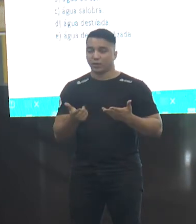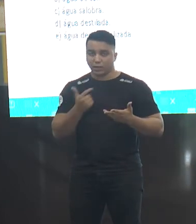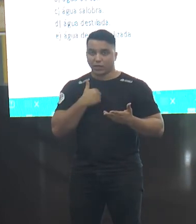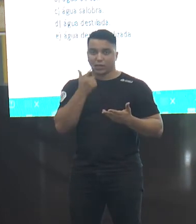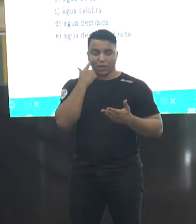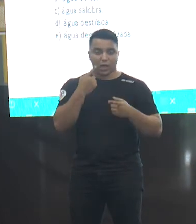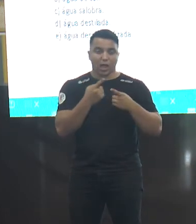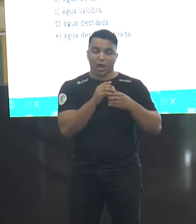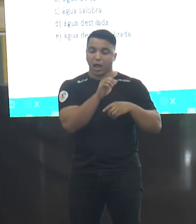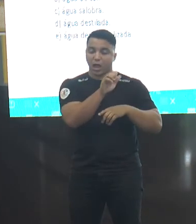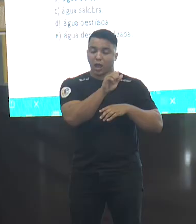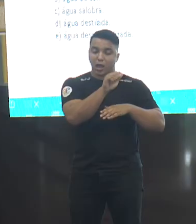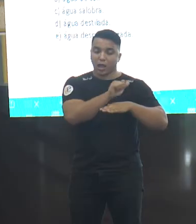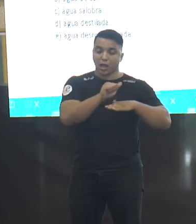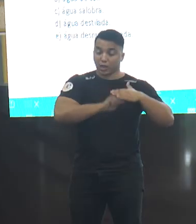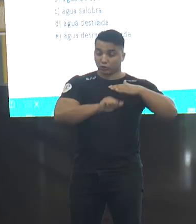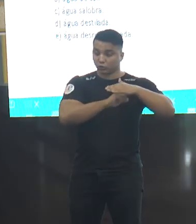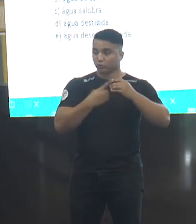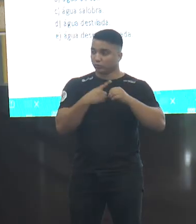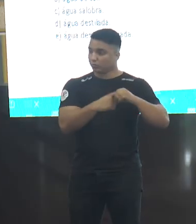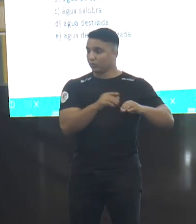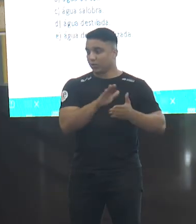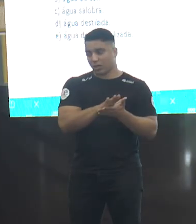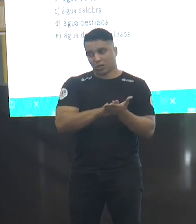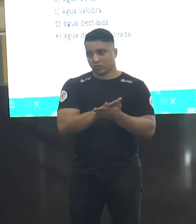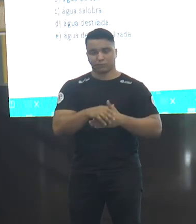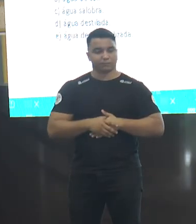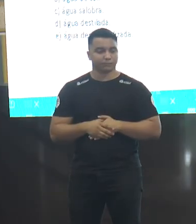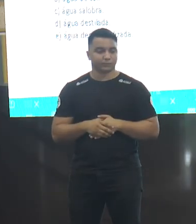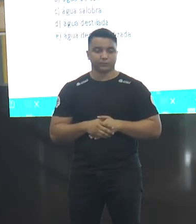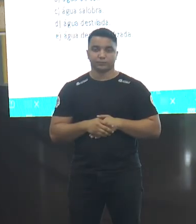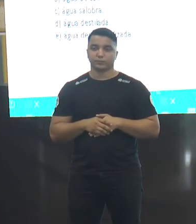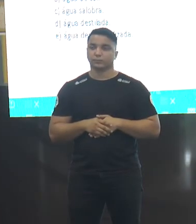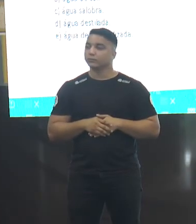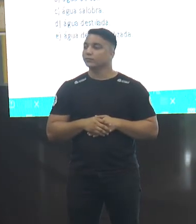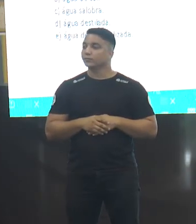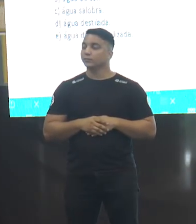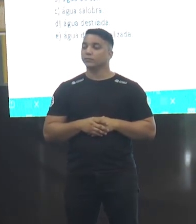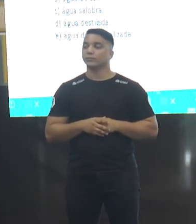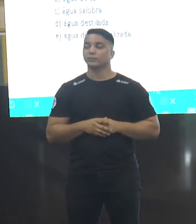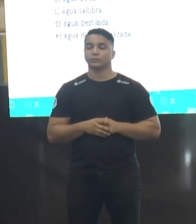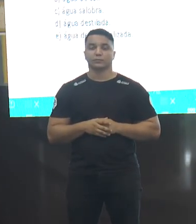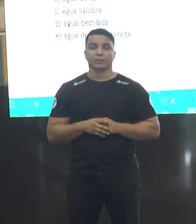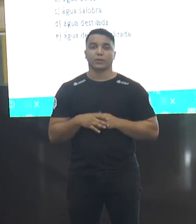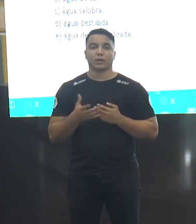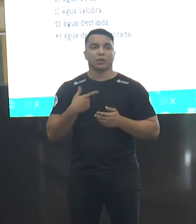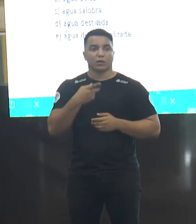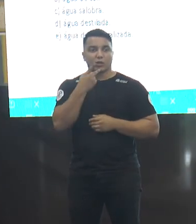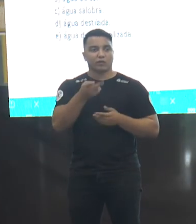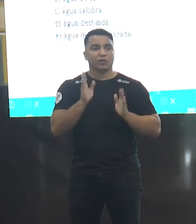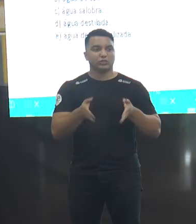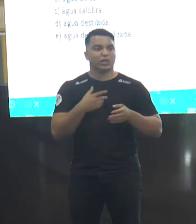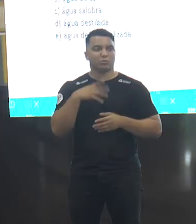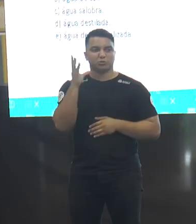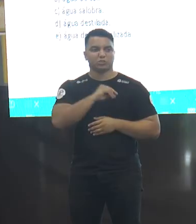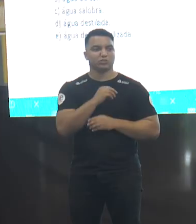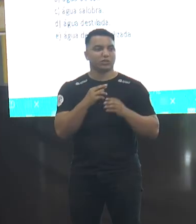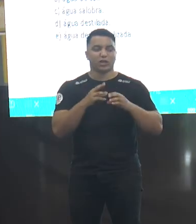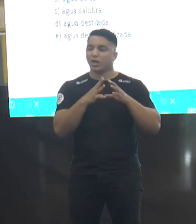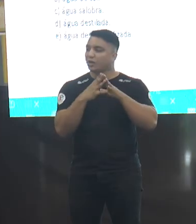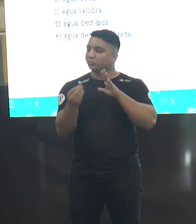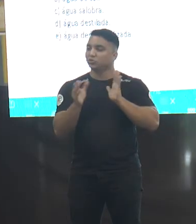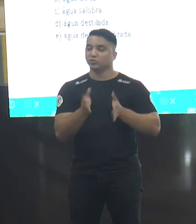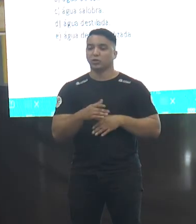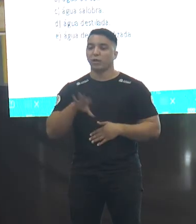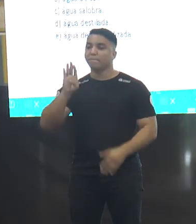ácido. Então aí a letra A está fora. E aí vocês repetiram tantas vezes bonito comigo. Olha o